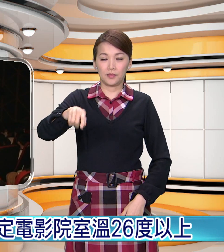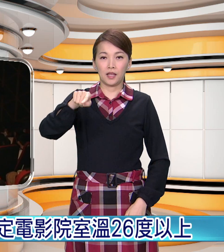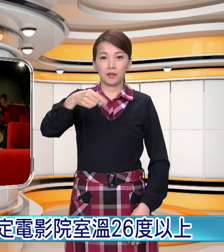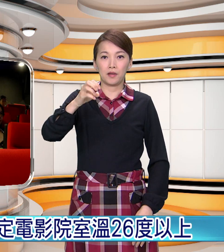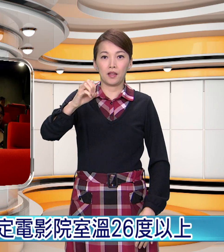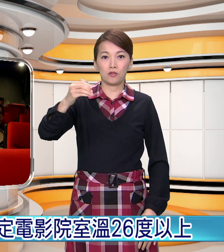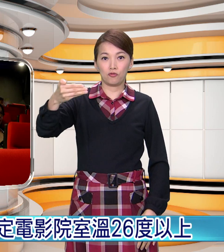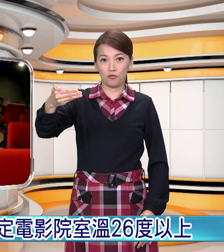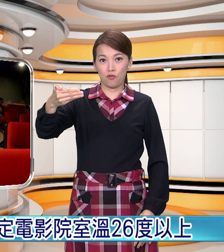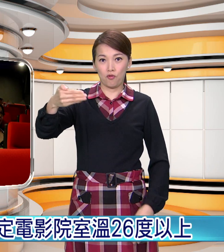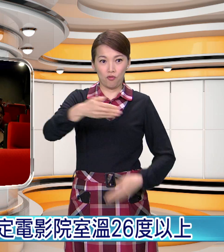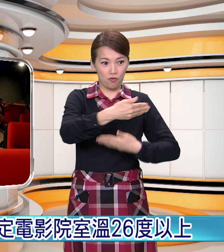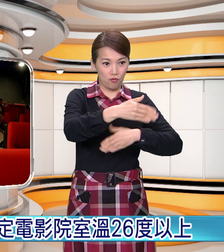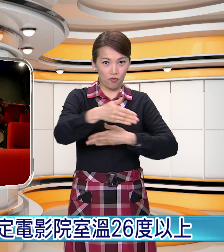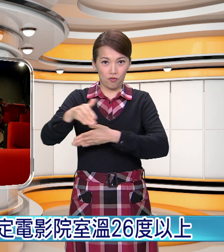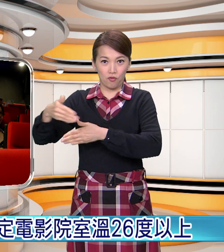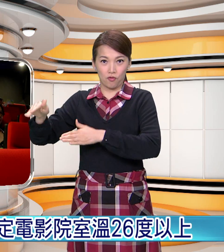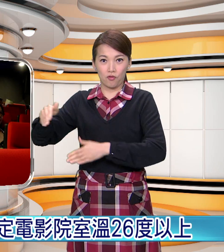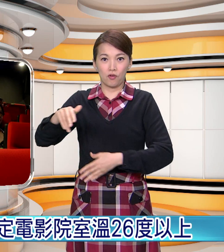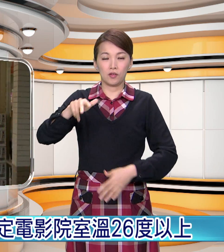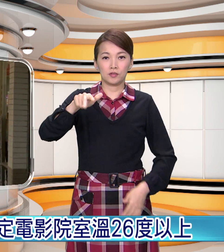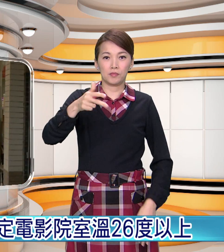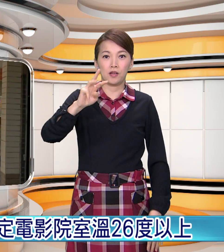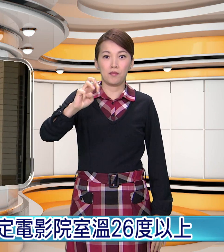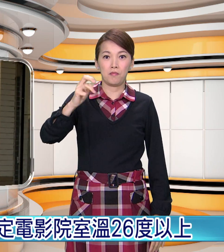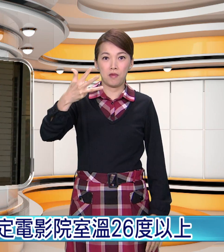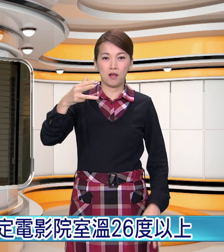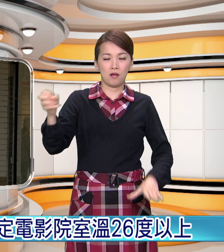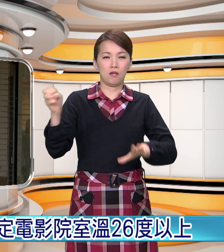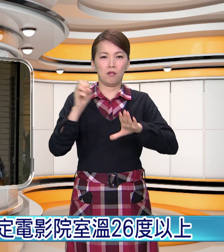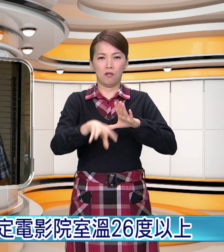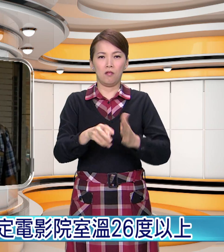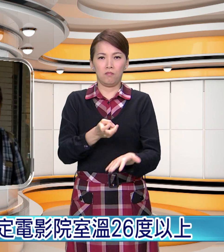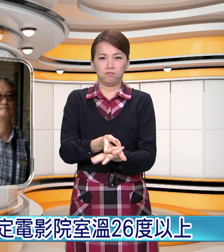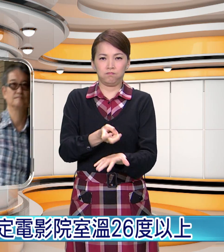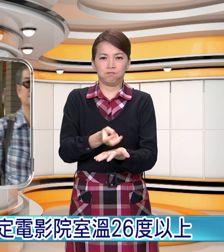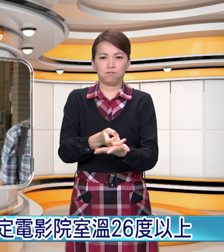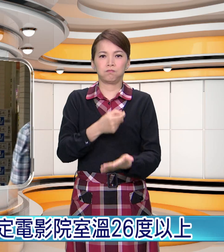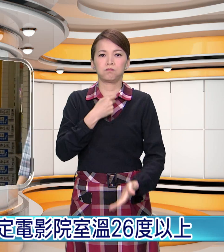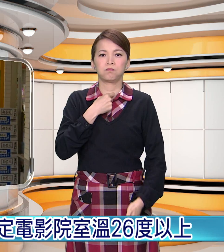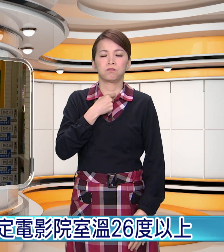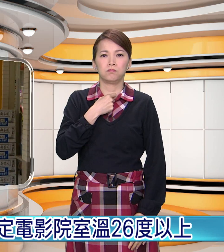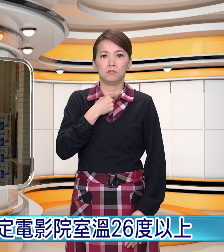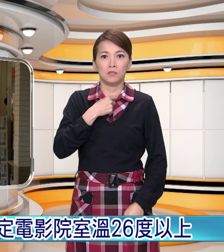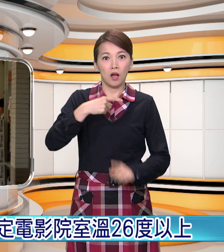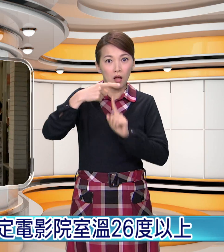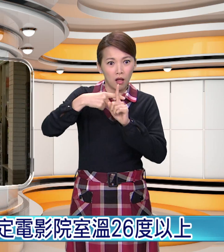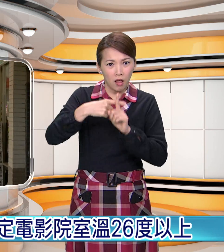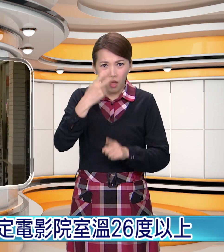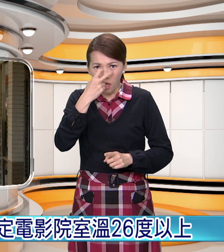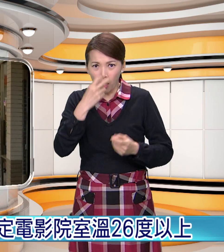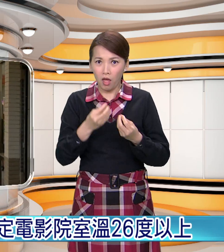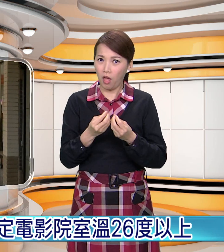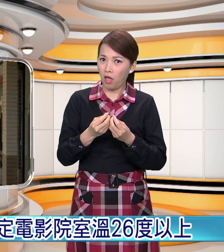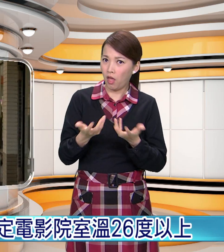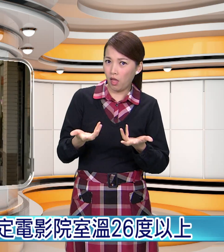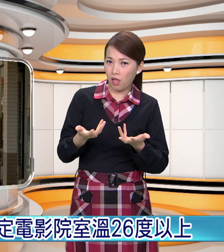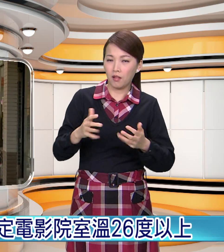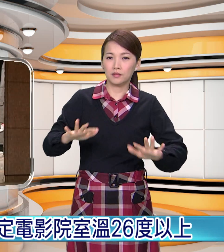109家电影院共738个影厅纳管。今年夏天会先和业者来讨论